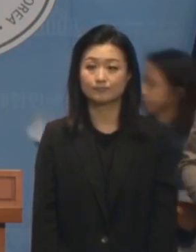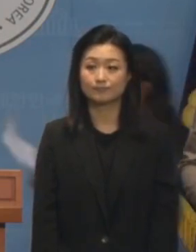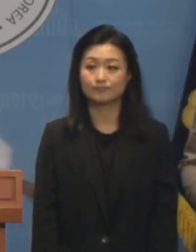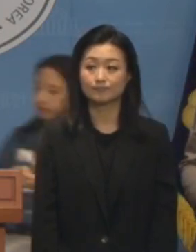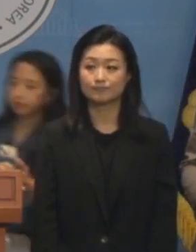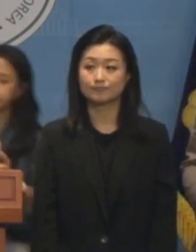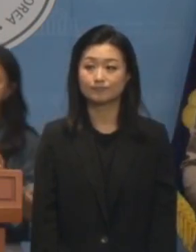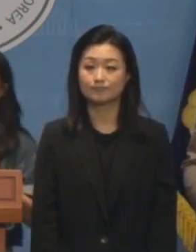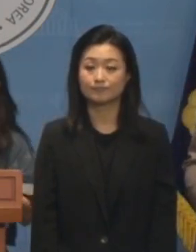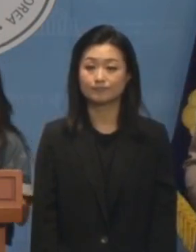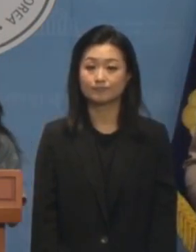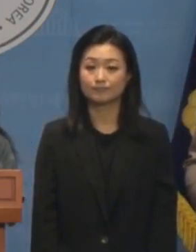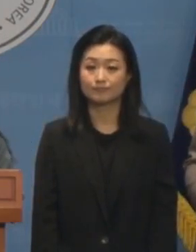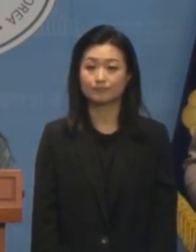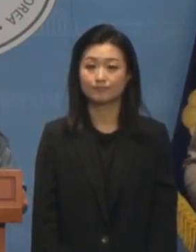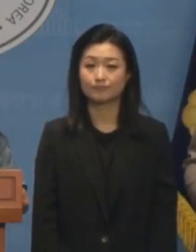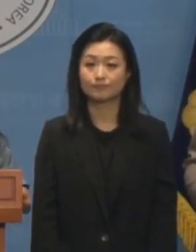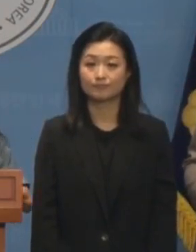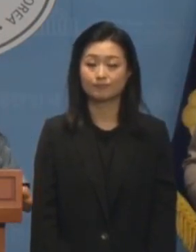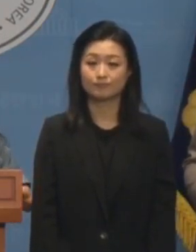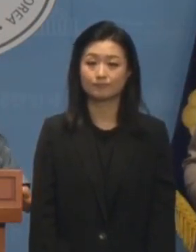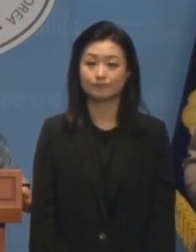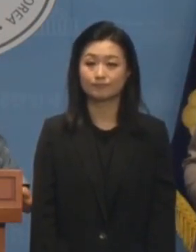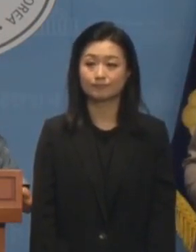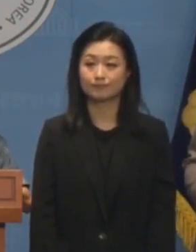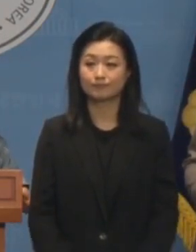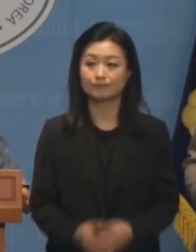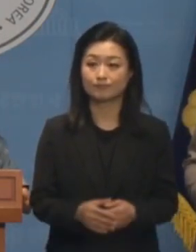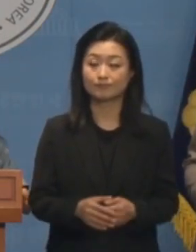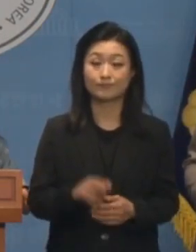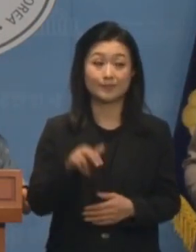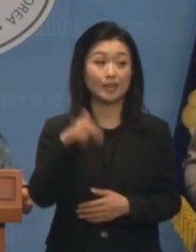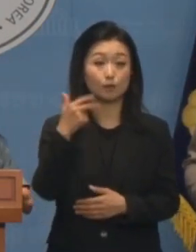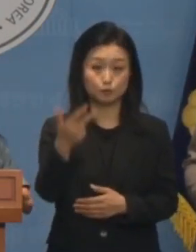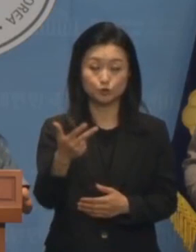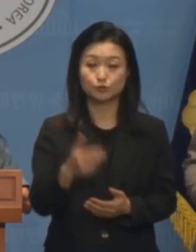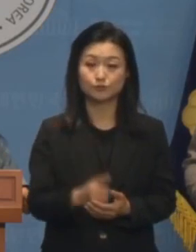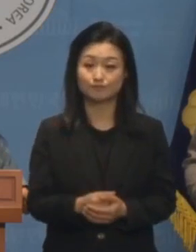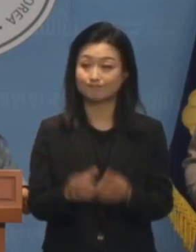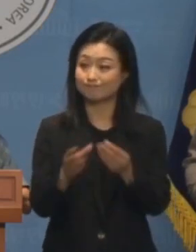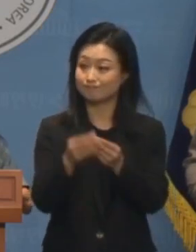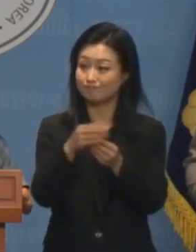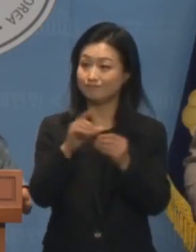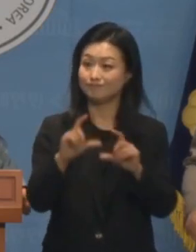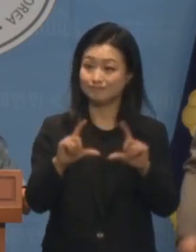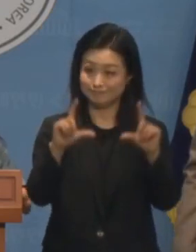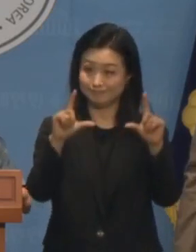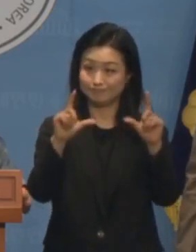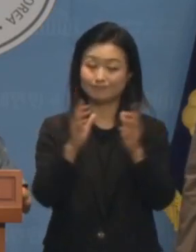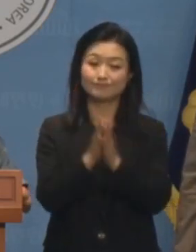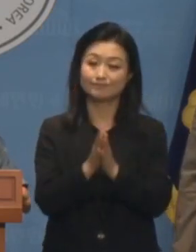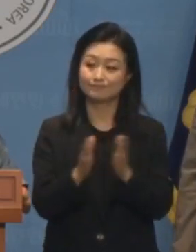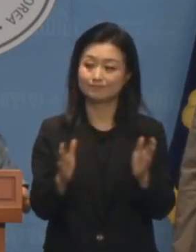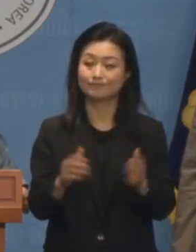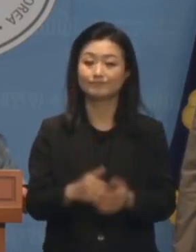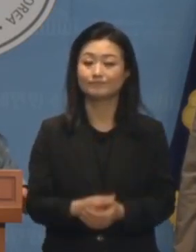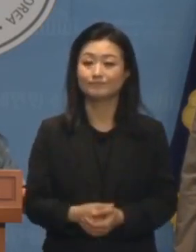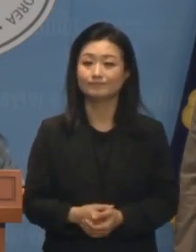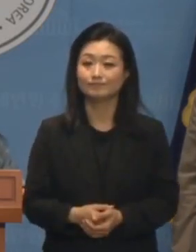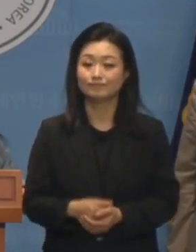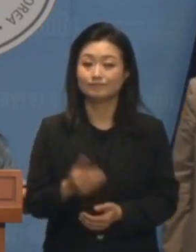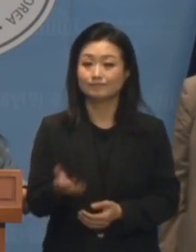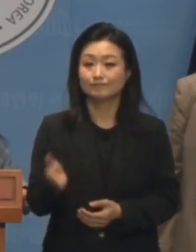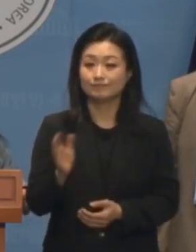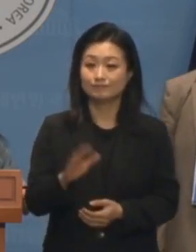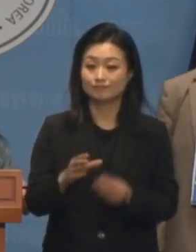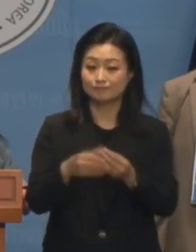네, 다음 주면은 추석 긴 연휴가 시작됩니다.